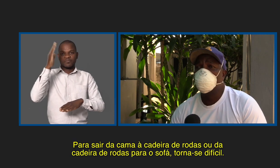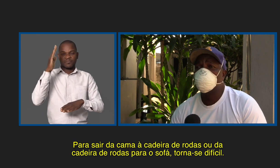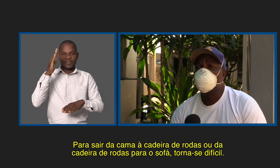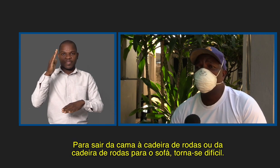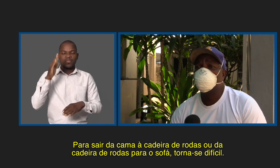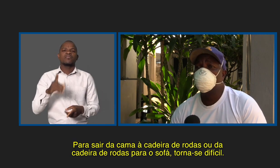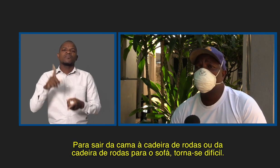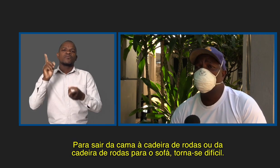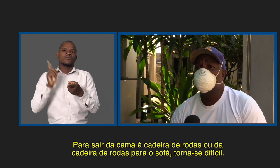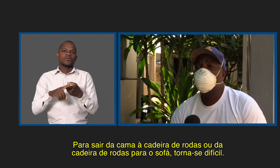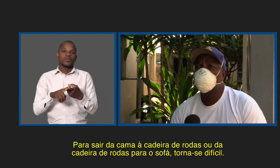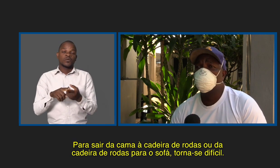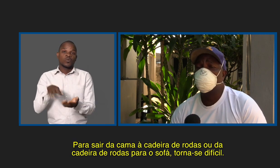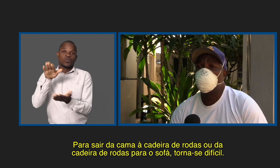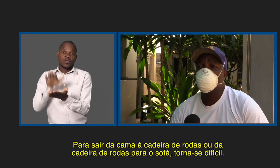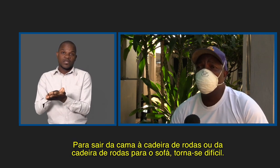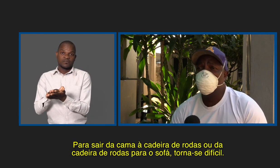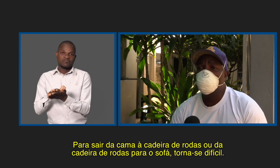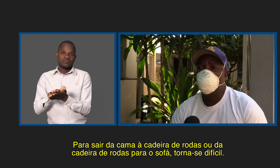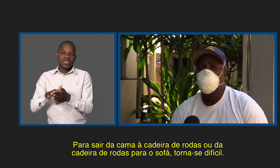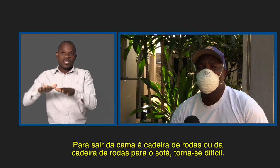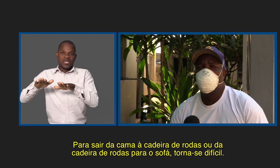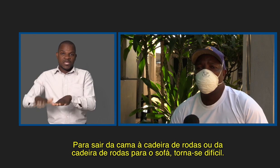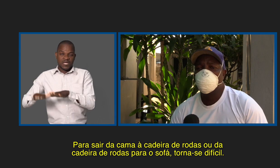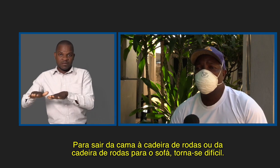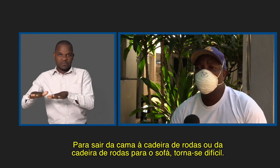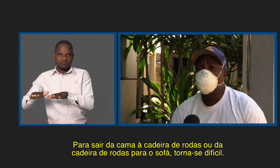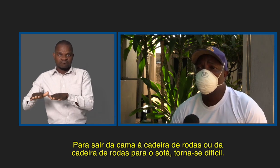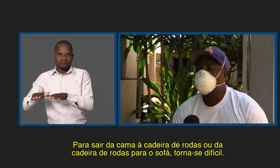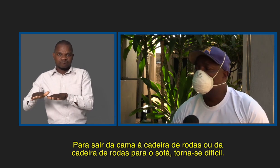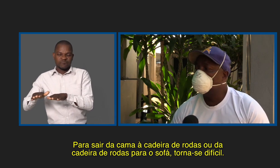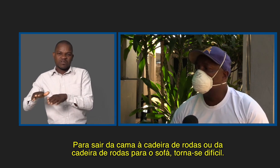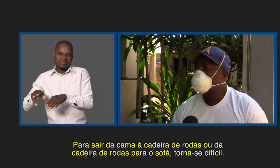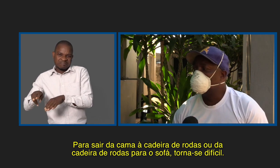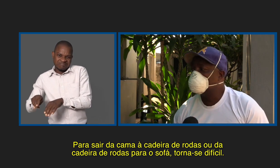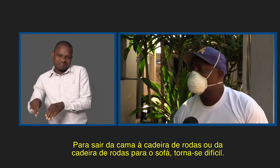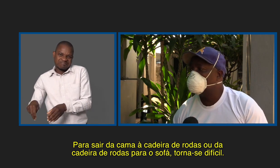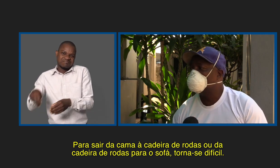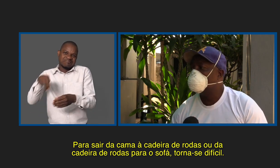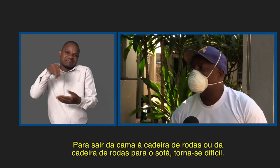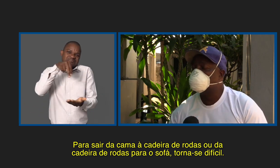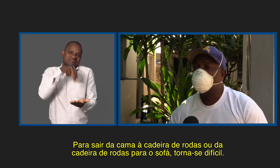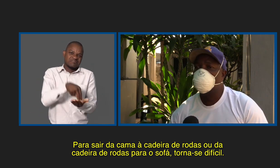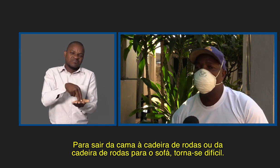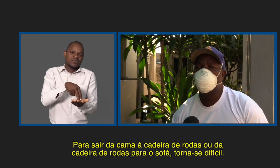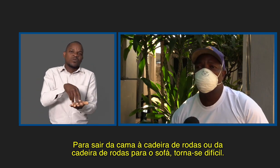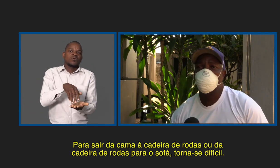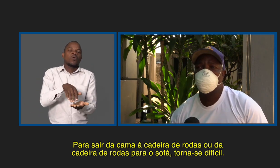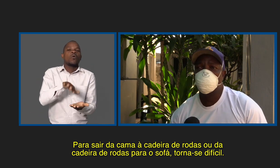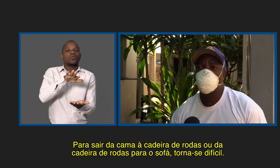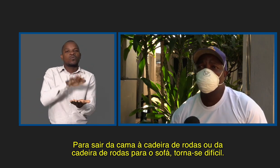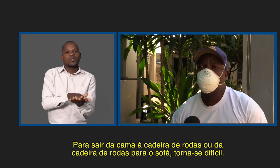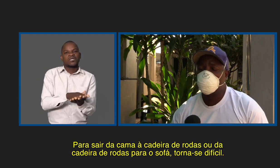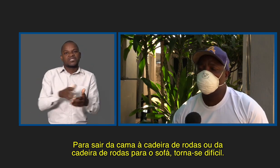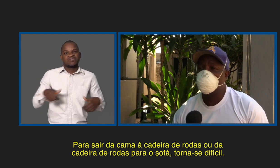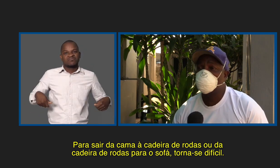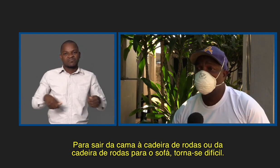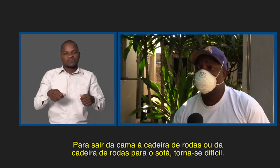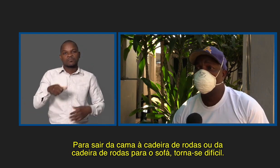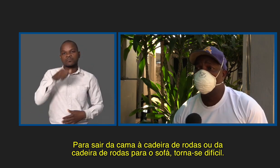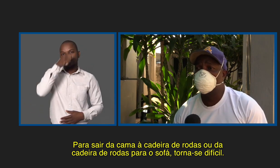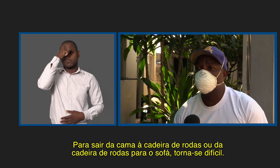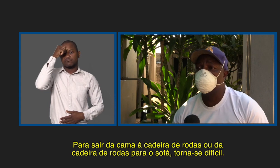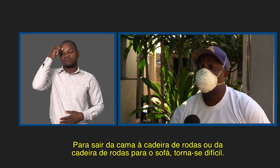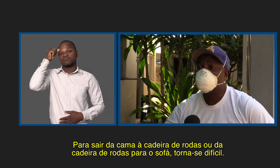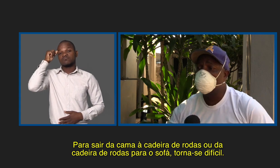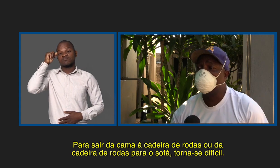se transferir da cama para a cadeira de roda, ou da cadeira de roda para o sofá, ou de cadeira de roda para a cadeira,